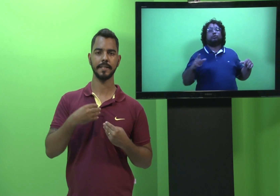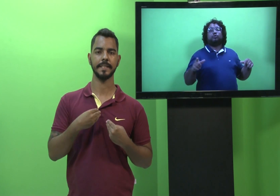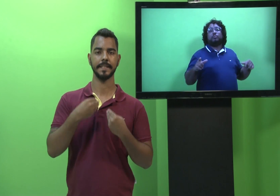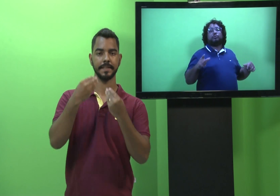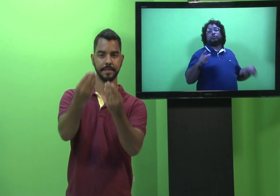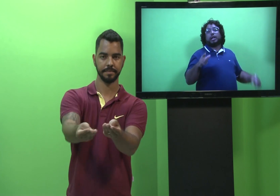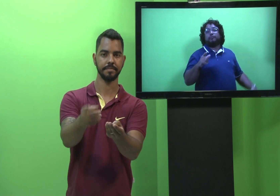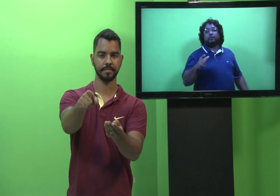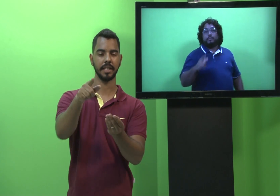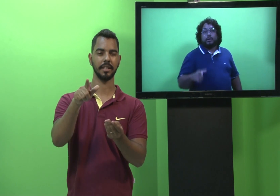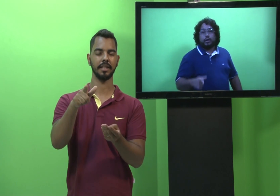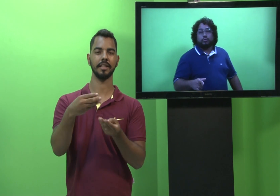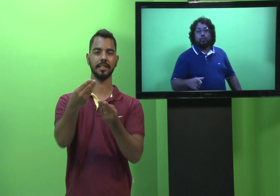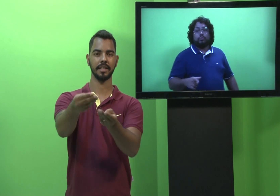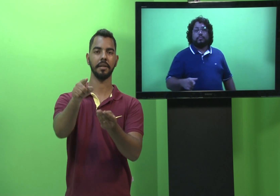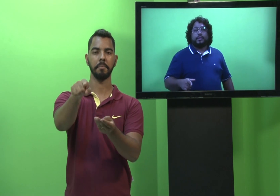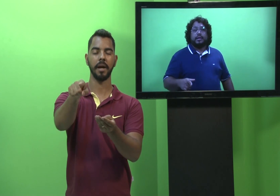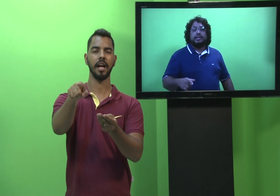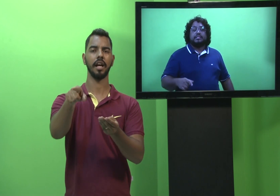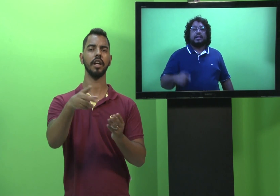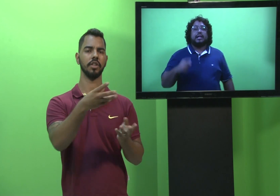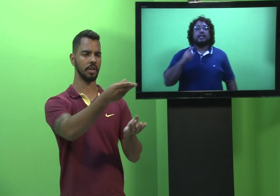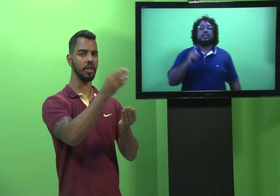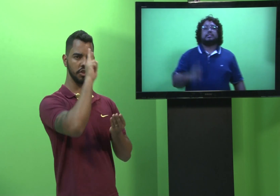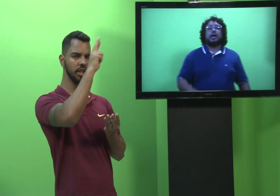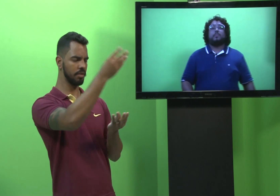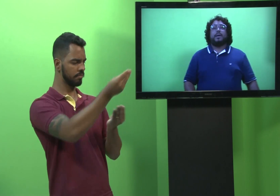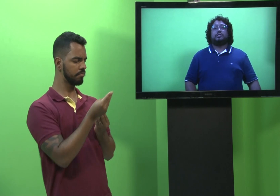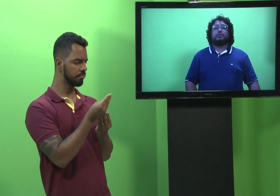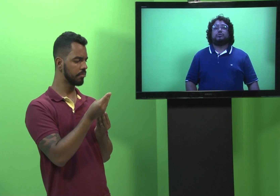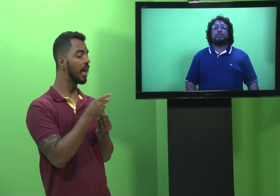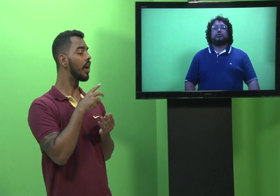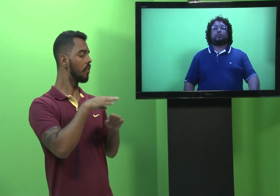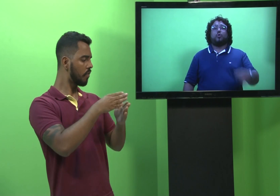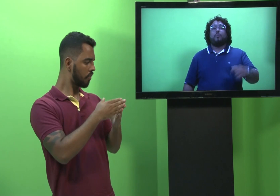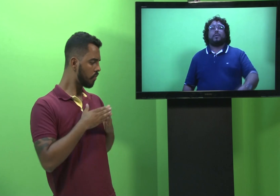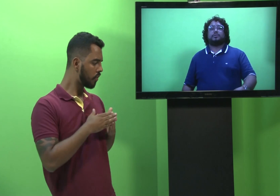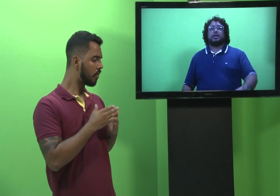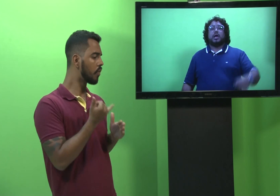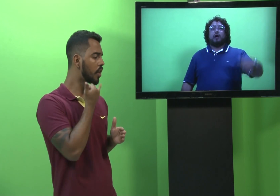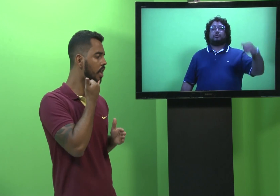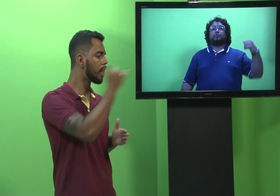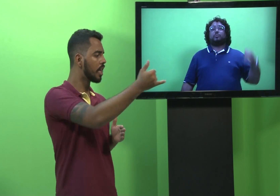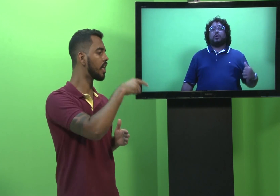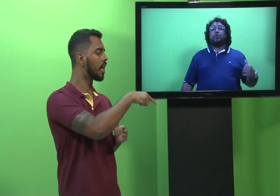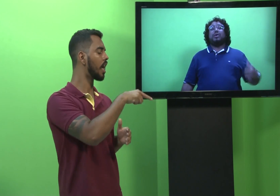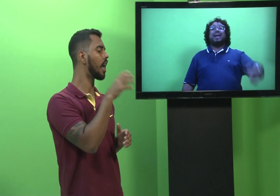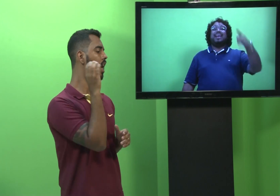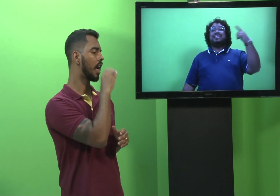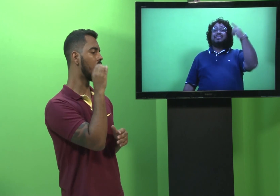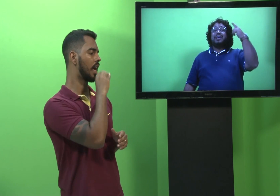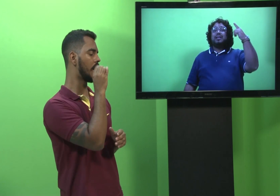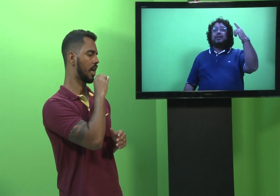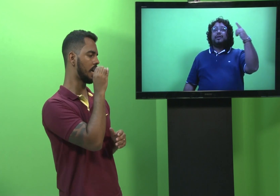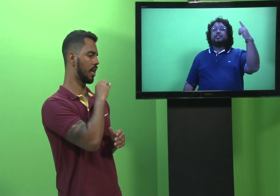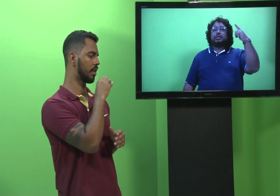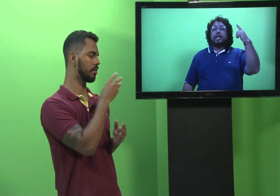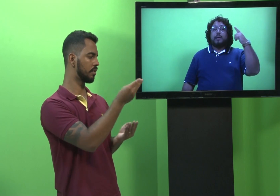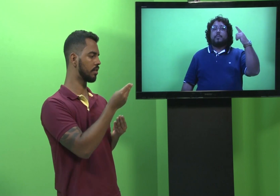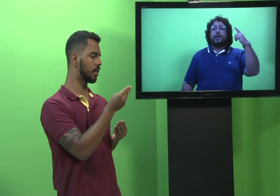anotado o número do telefone para o retorno. Seria necessário um pedido de desculpas ao seu superior e ainda de tempo